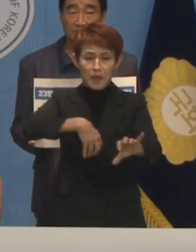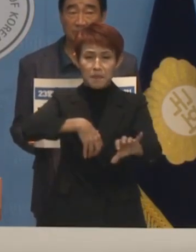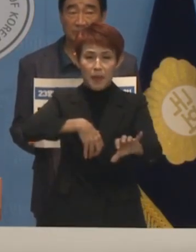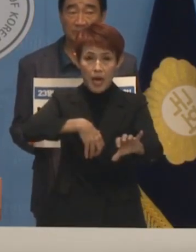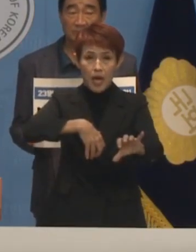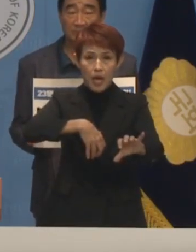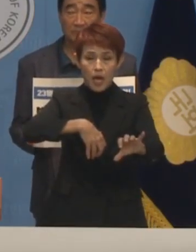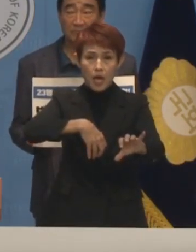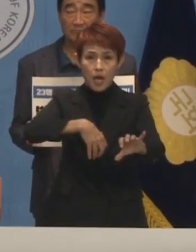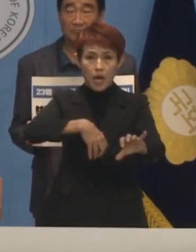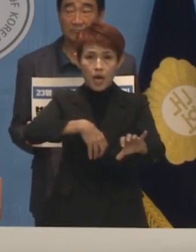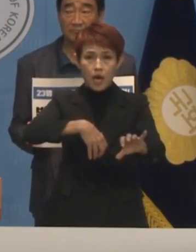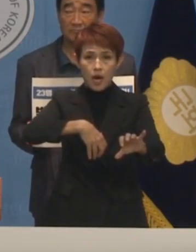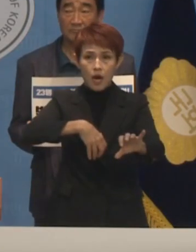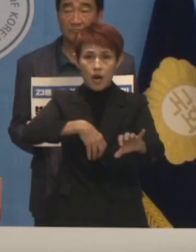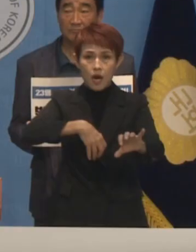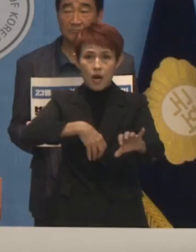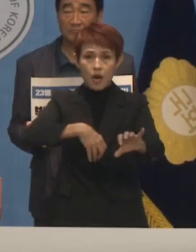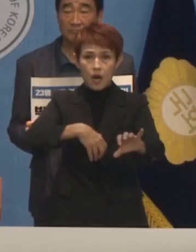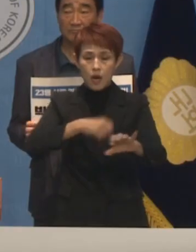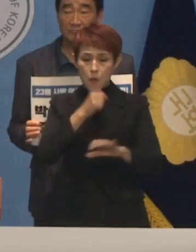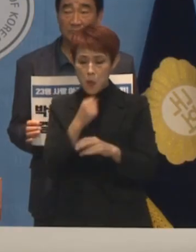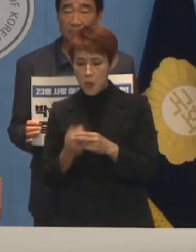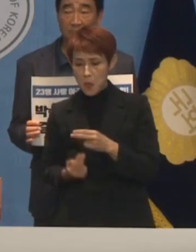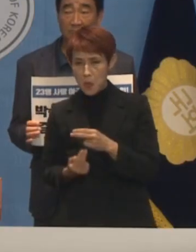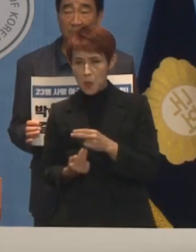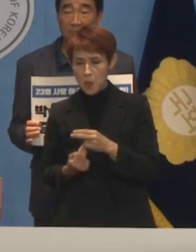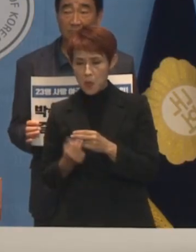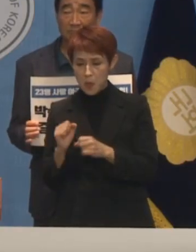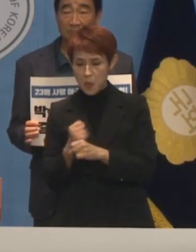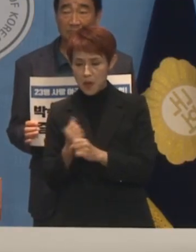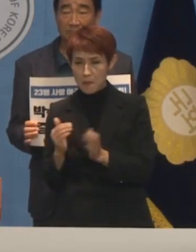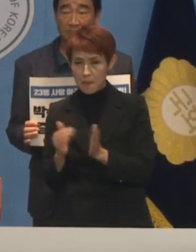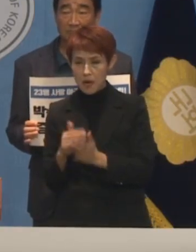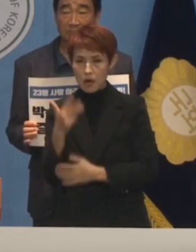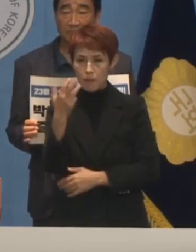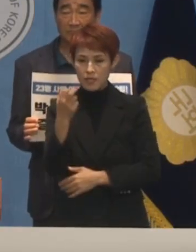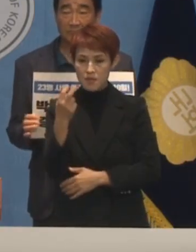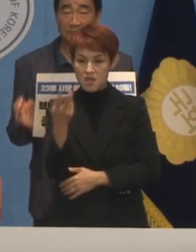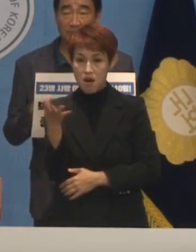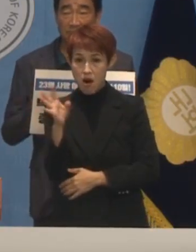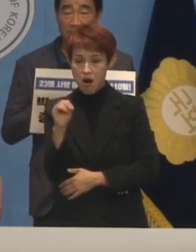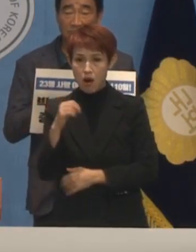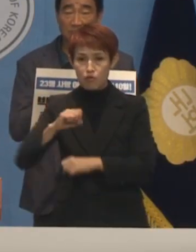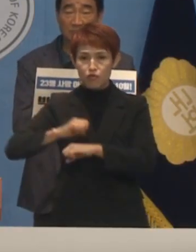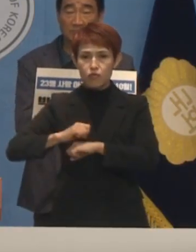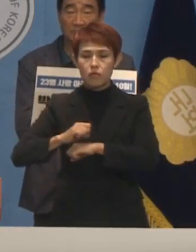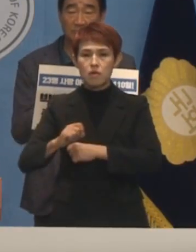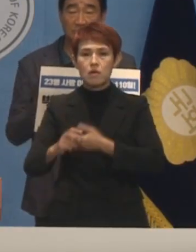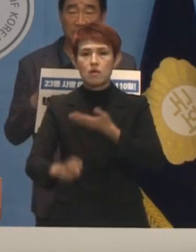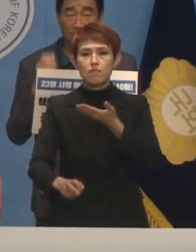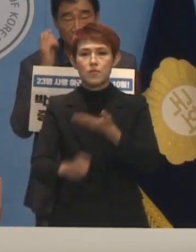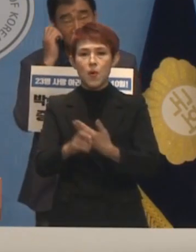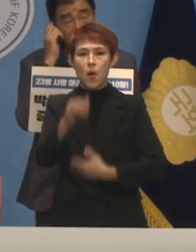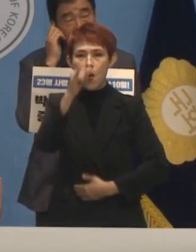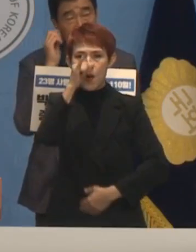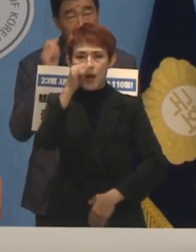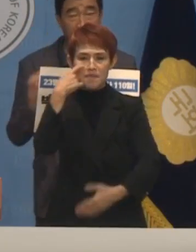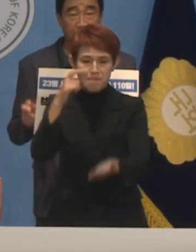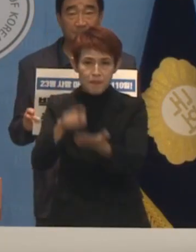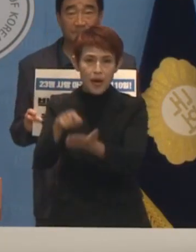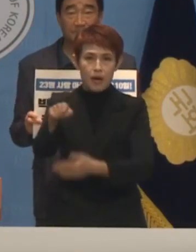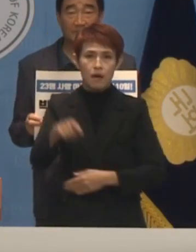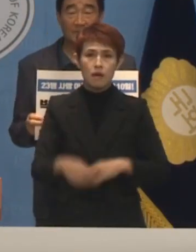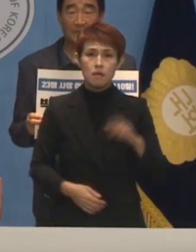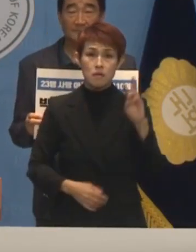바꿔치기하고 그리고 성적을 조작해서 82억 상당의 군납 비리가 있었다라는 게 밝혀졌고